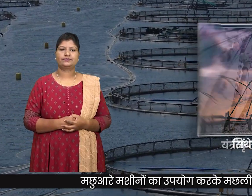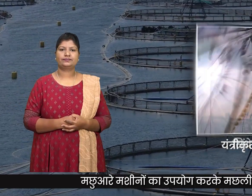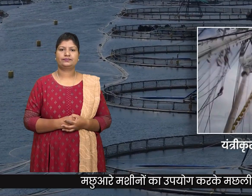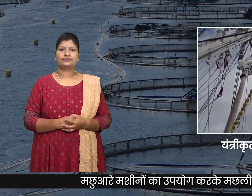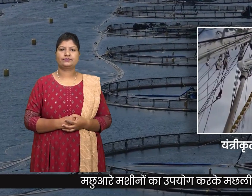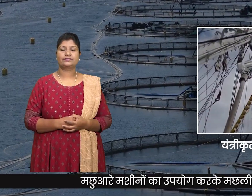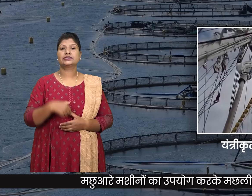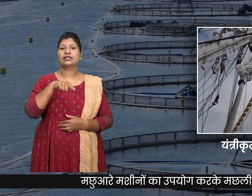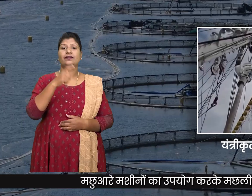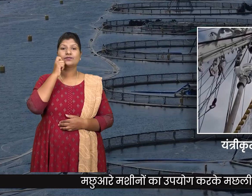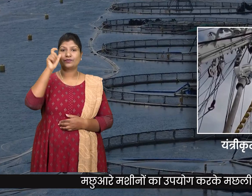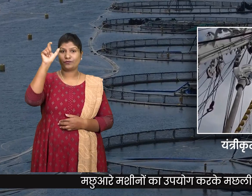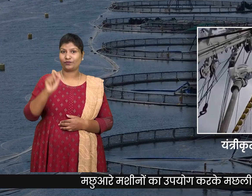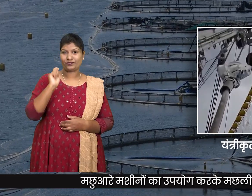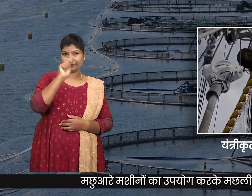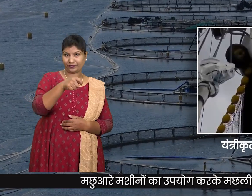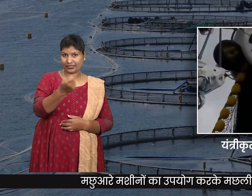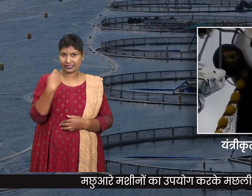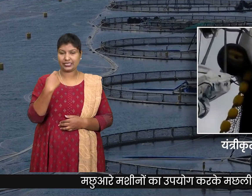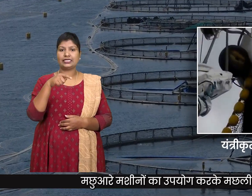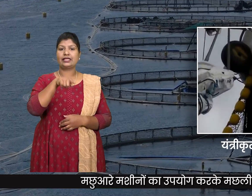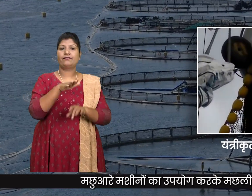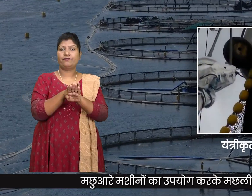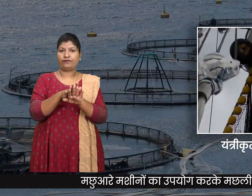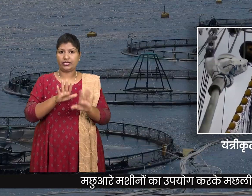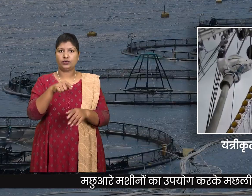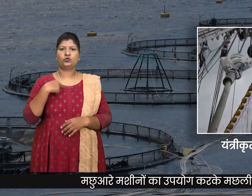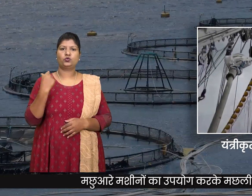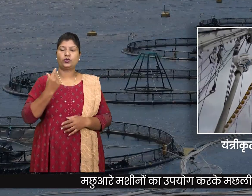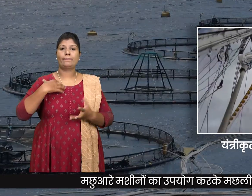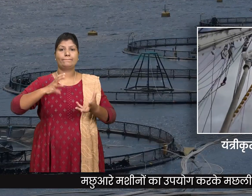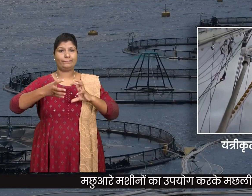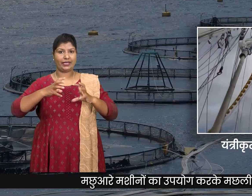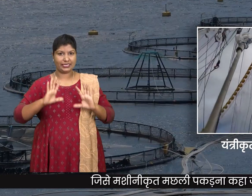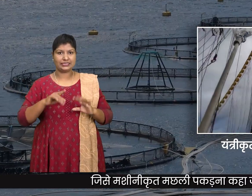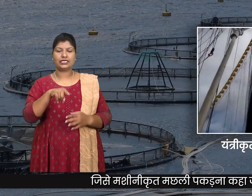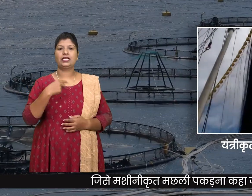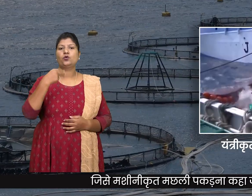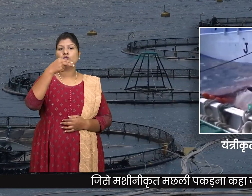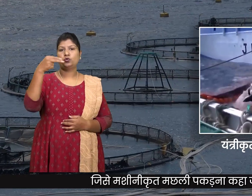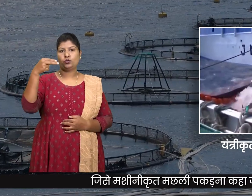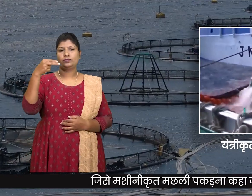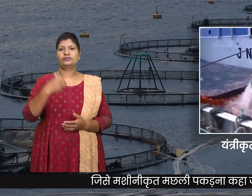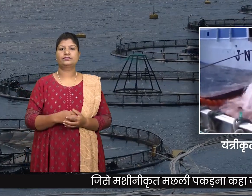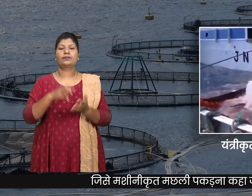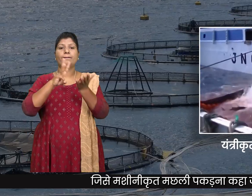मछुआरे मशीनों का उपयोग करके मछली पकड़ते हैं, जिसे मशीनीकृत